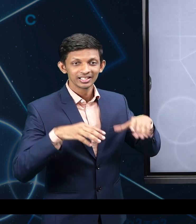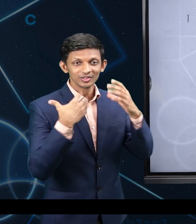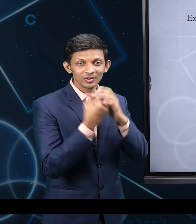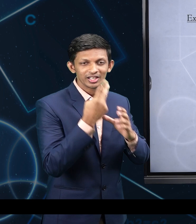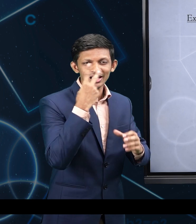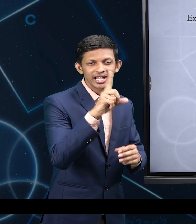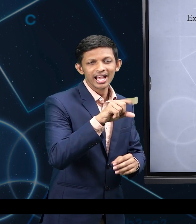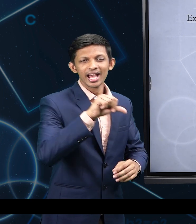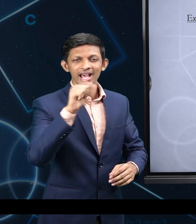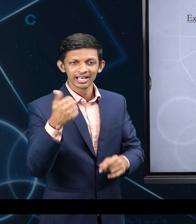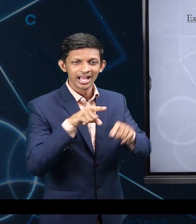ಉದಾಹರಣೆ: